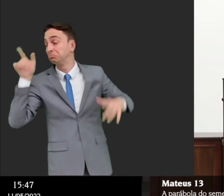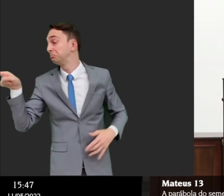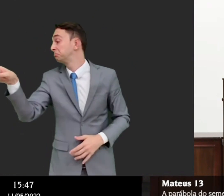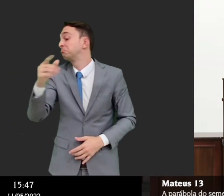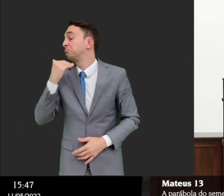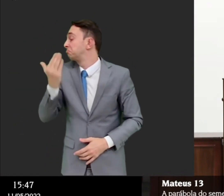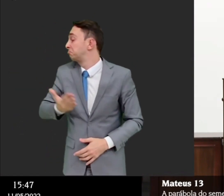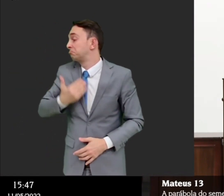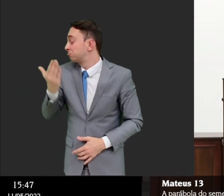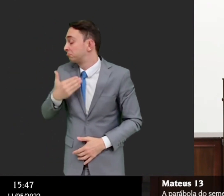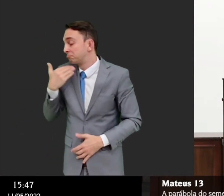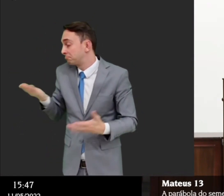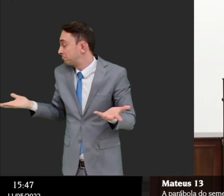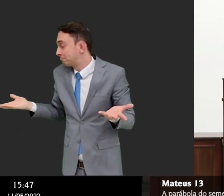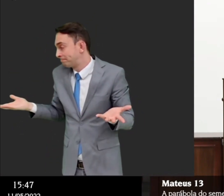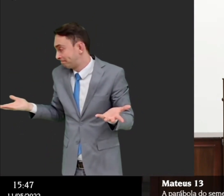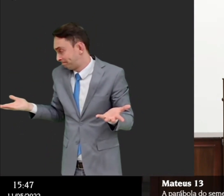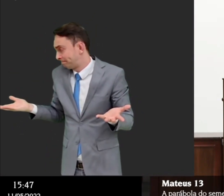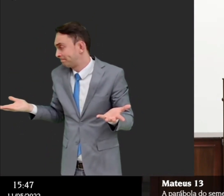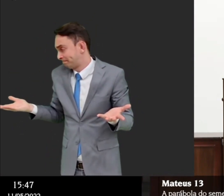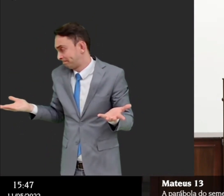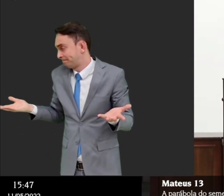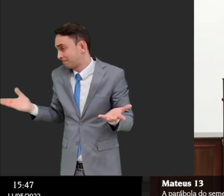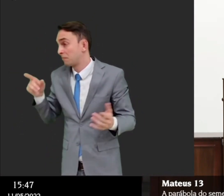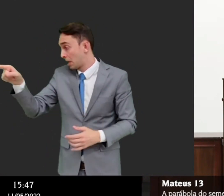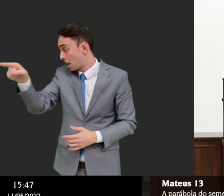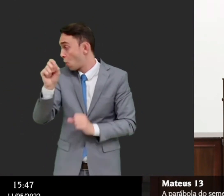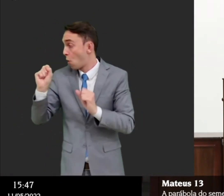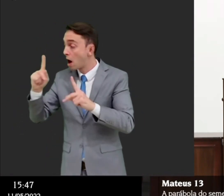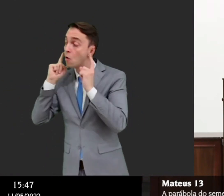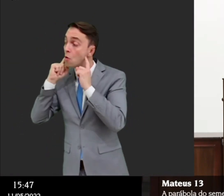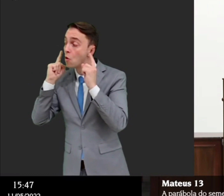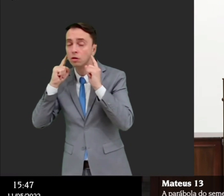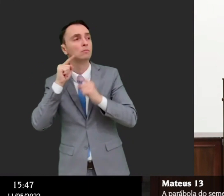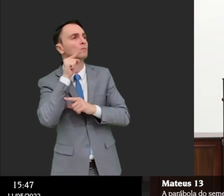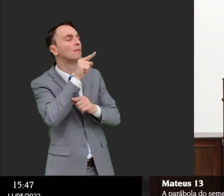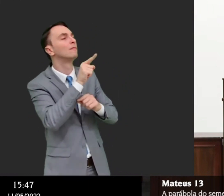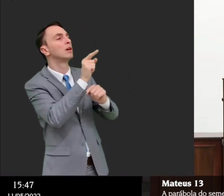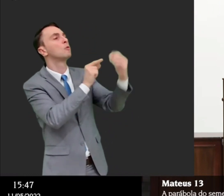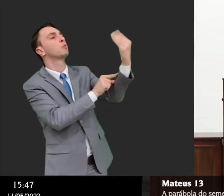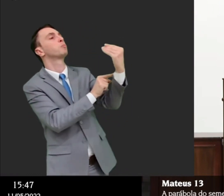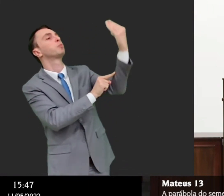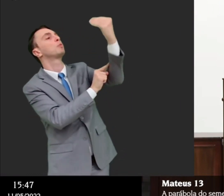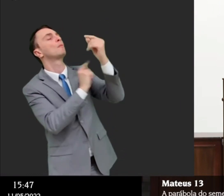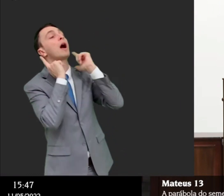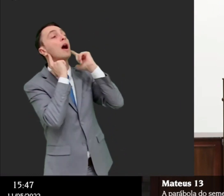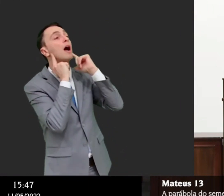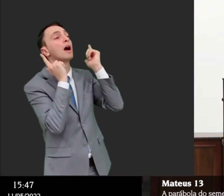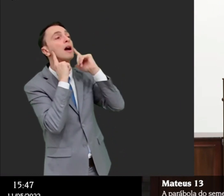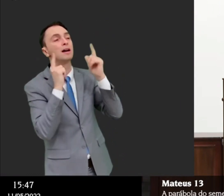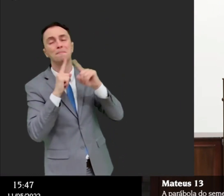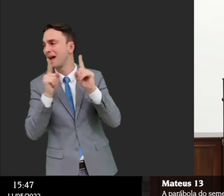mau grado, como com os seus ouvidos, e fecharam os olhos para que não